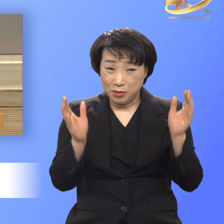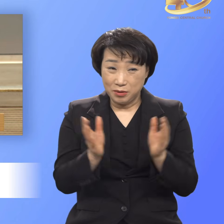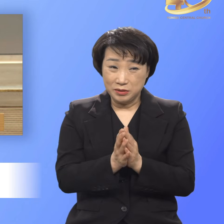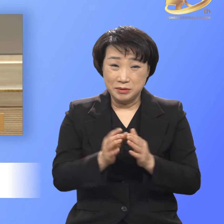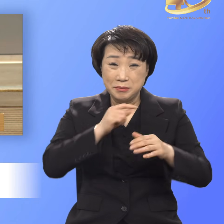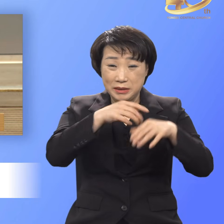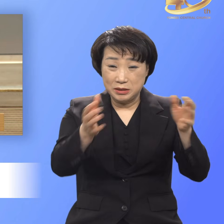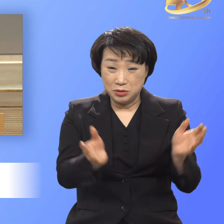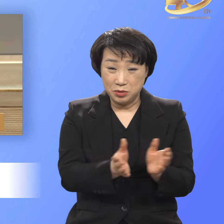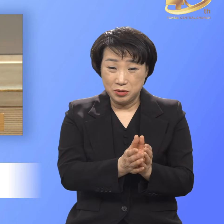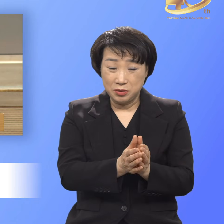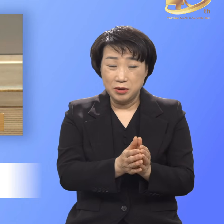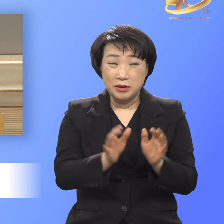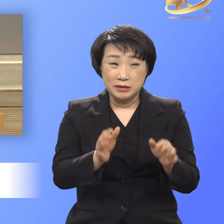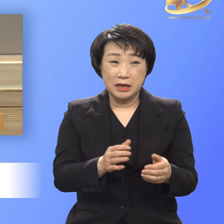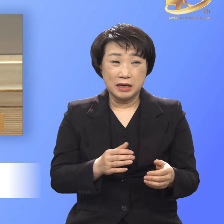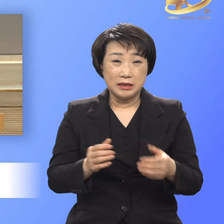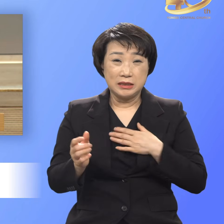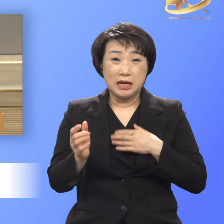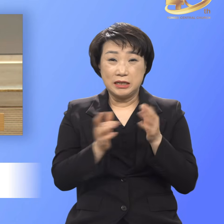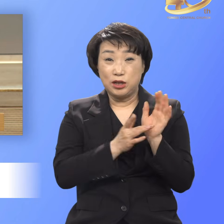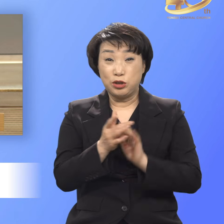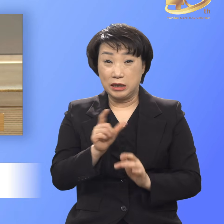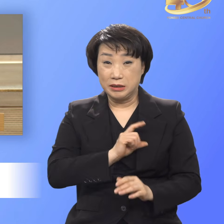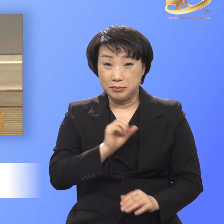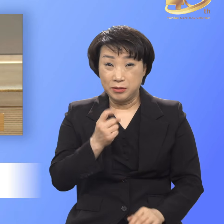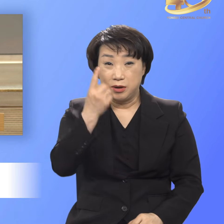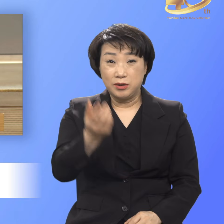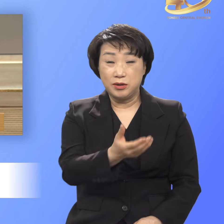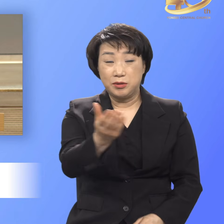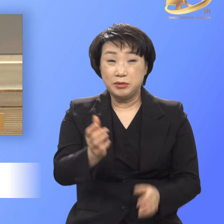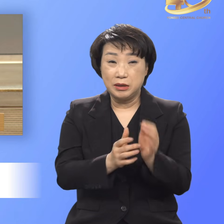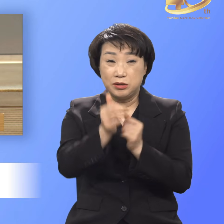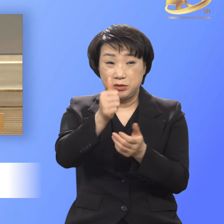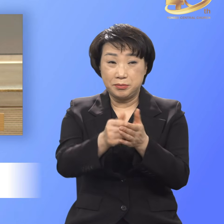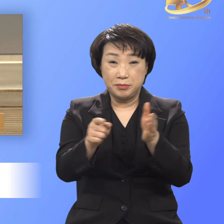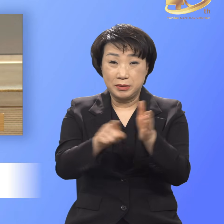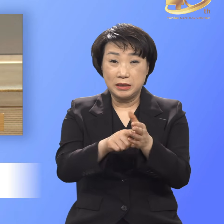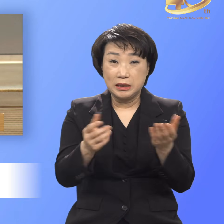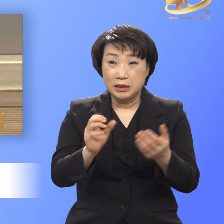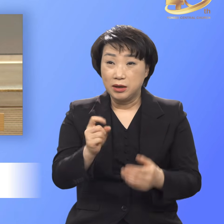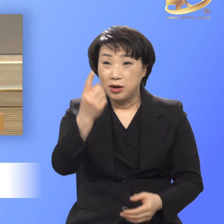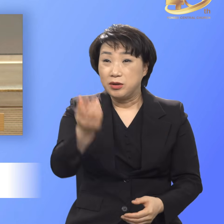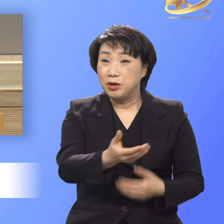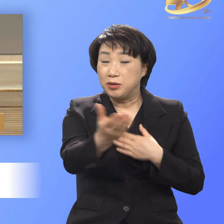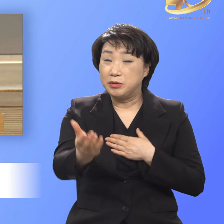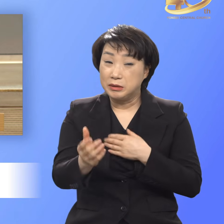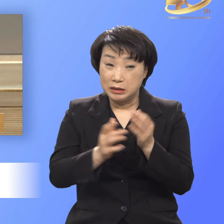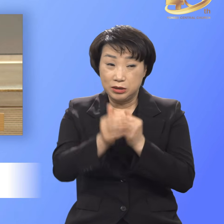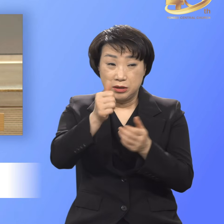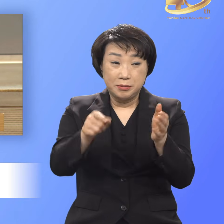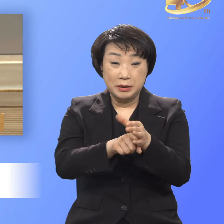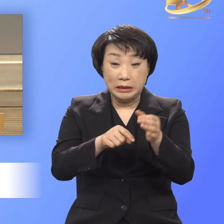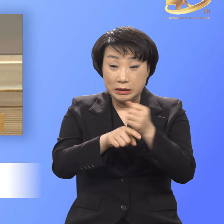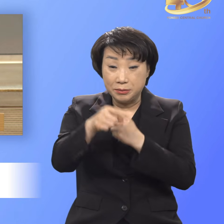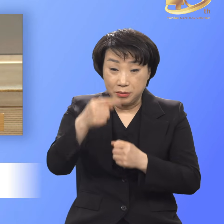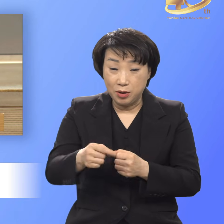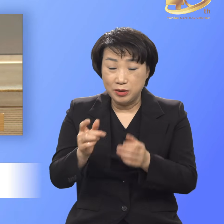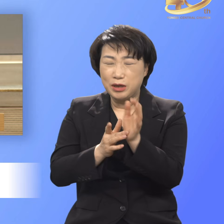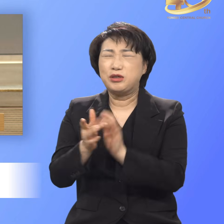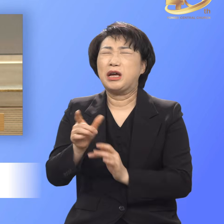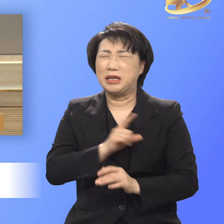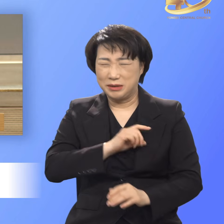어떤 민족에게 내 이름 때문에, 예수 믿는 것 때문에, 예수 믿는다는 말은 예수 이름